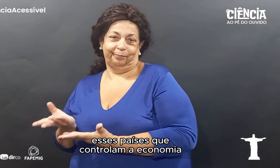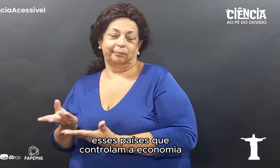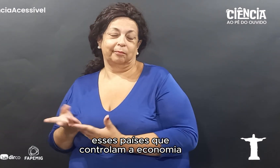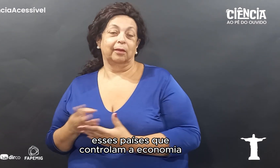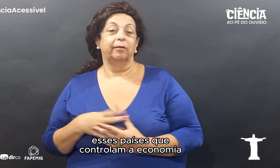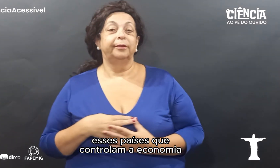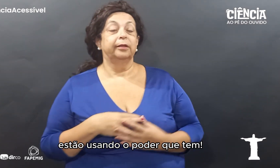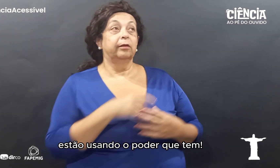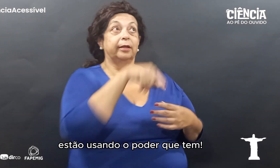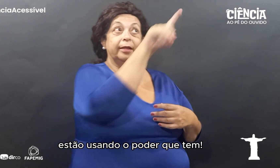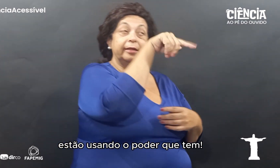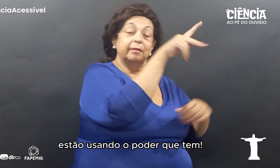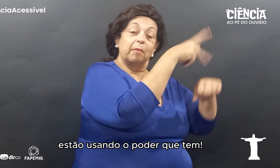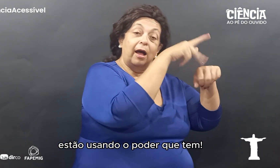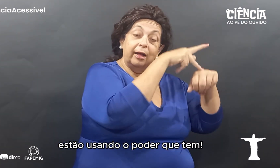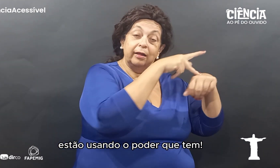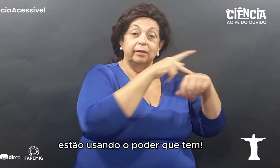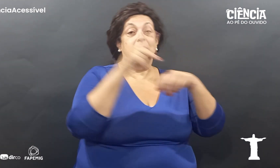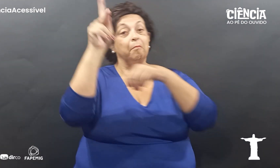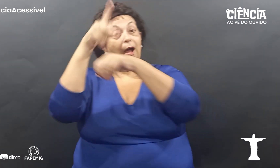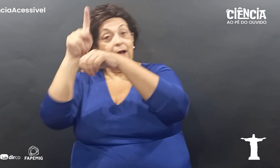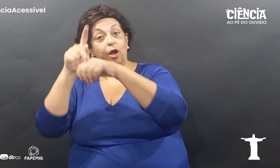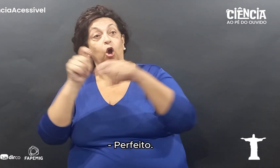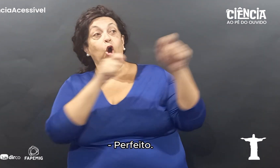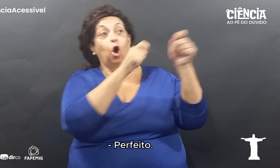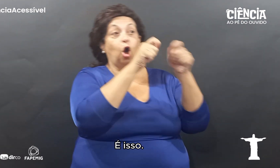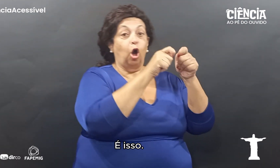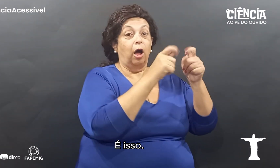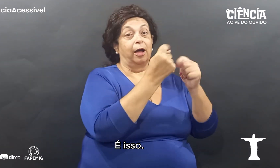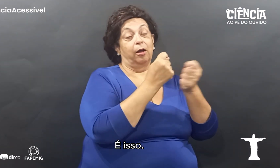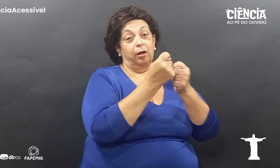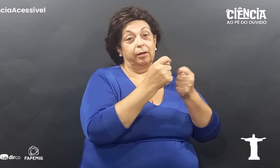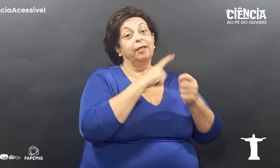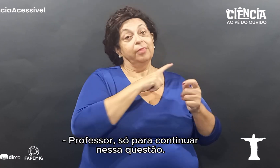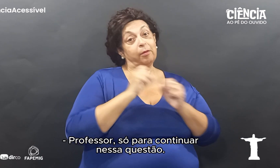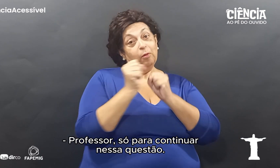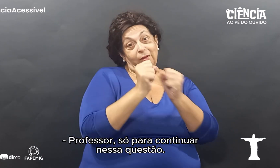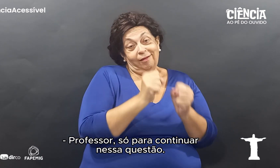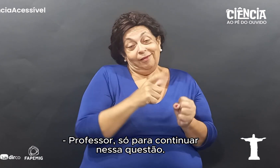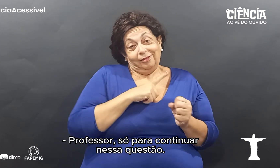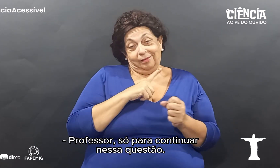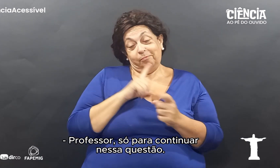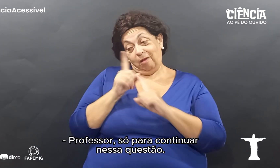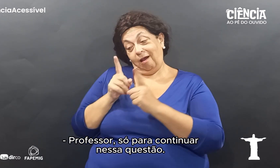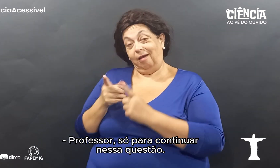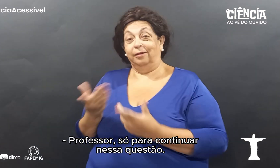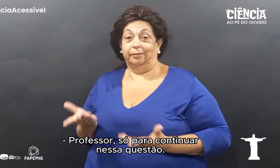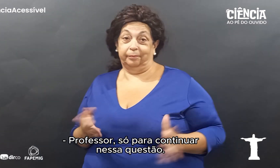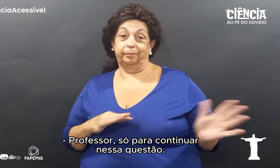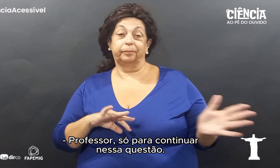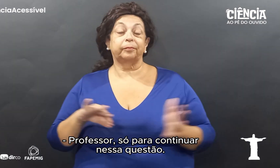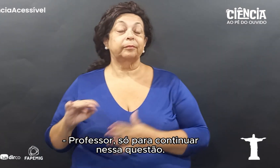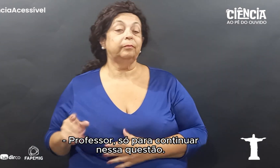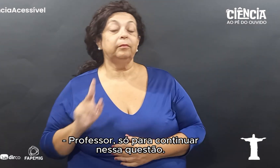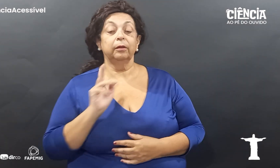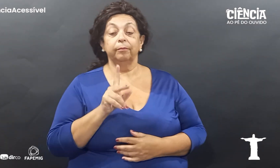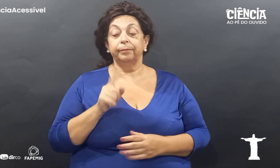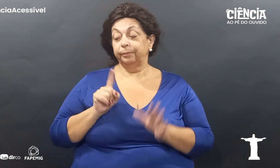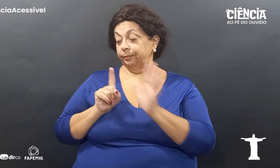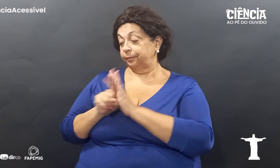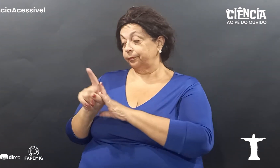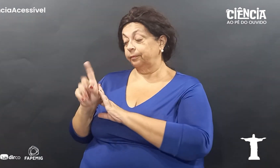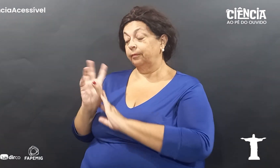que controlam a economia estão usando o poder que têm. Perfeito. É isso. E, professor, só para continuar nessa